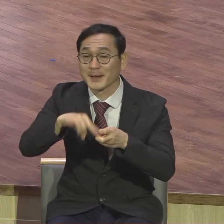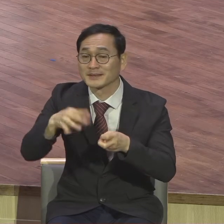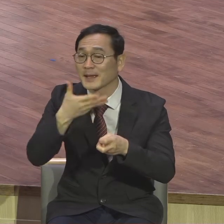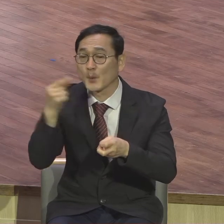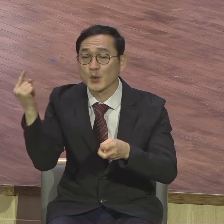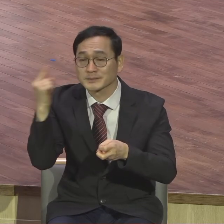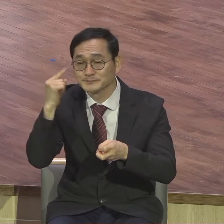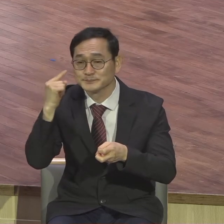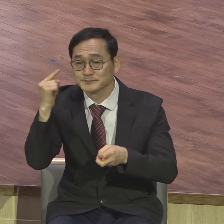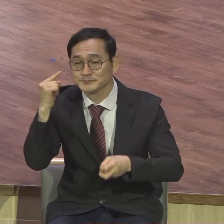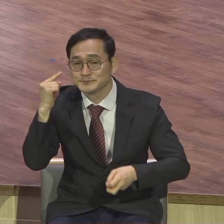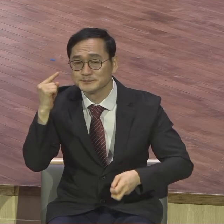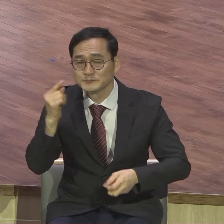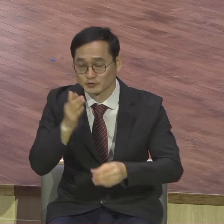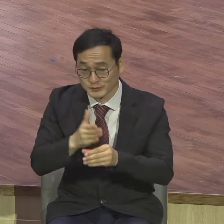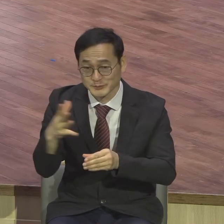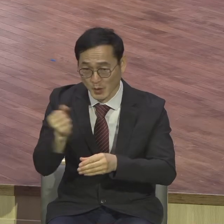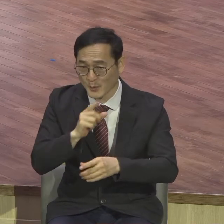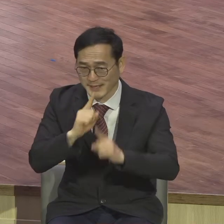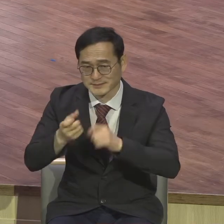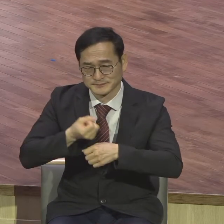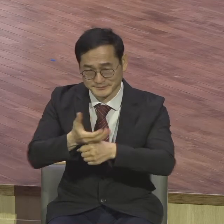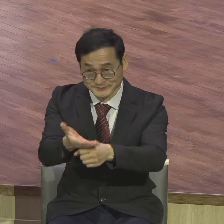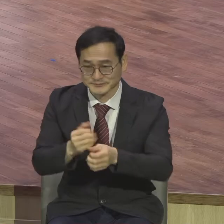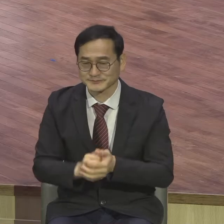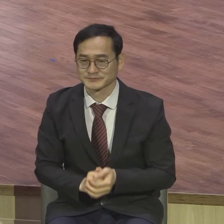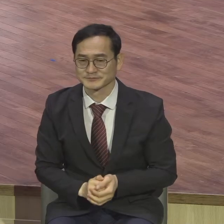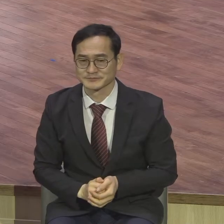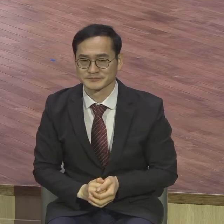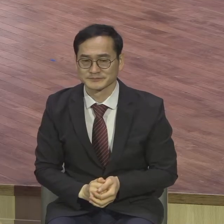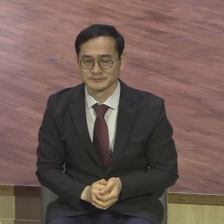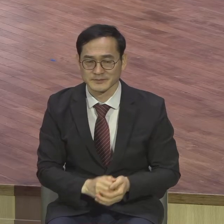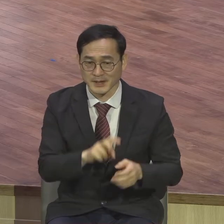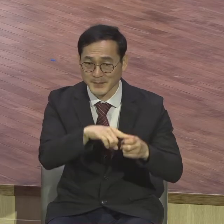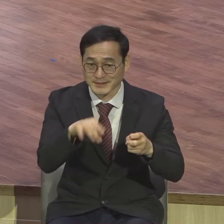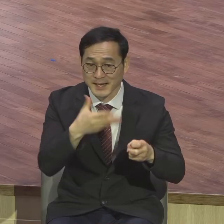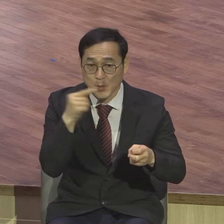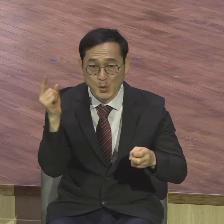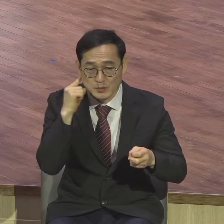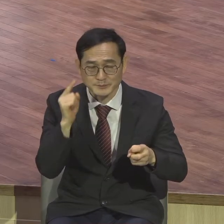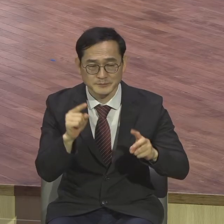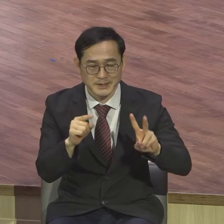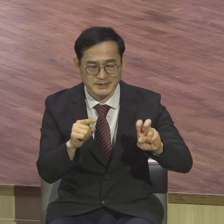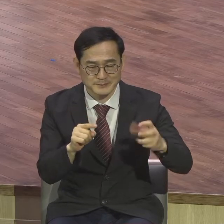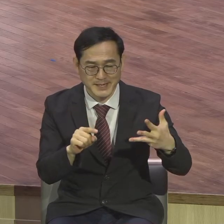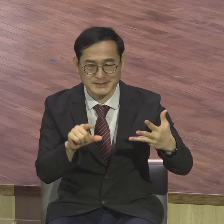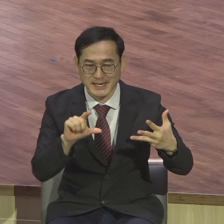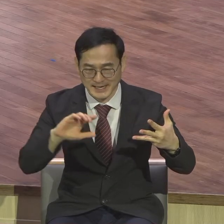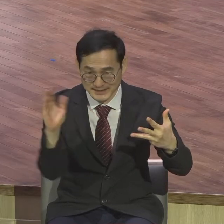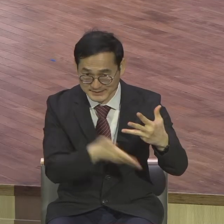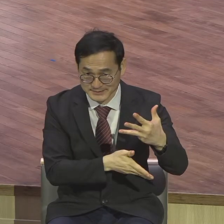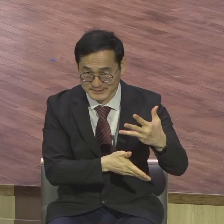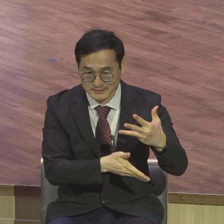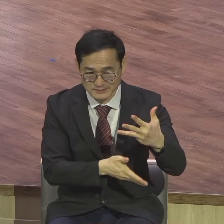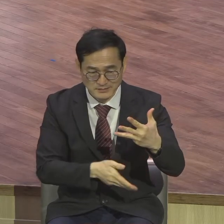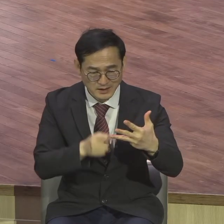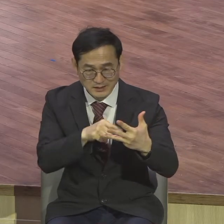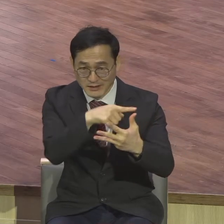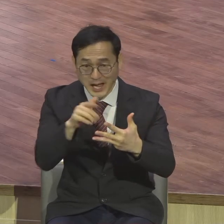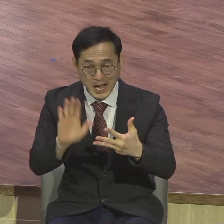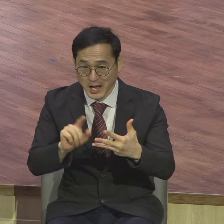27장까지 그렇게 살펴보았습니다. 마태복음은 28장까지 있습니다. 그런데 왜 27장까지만